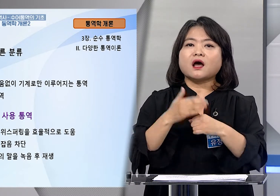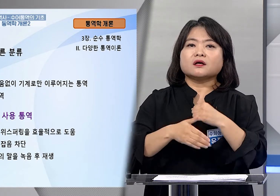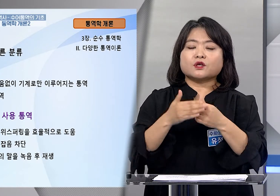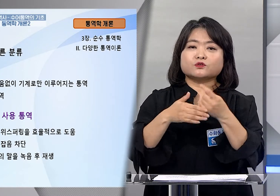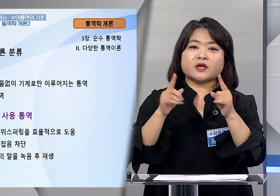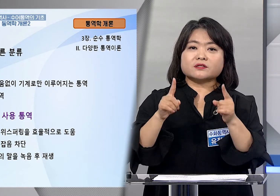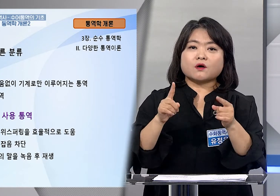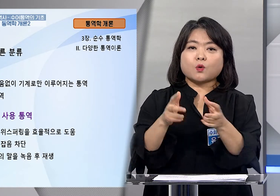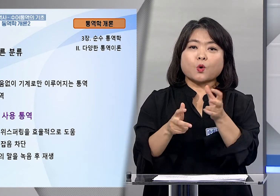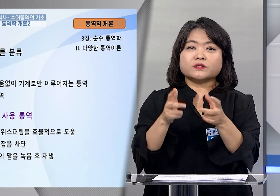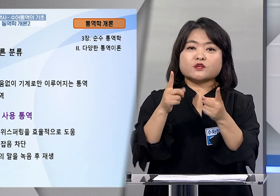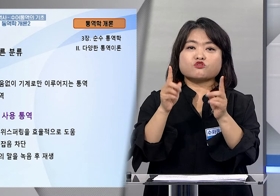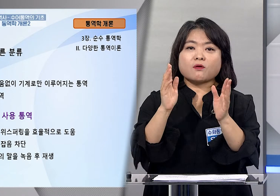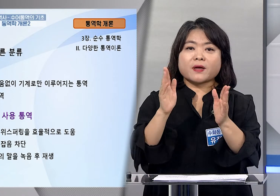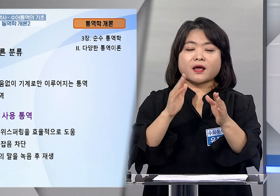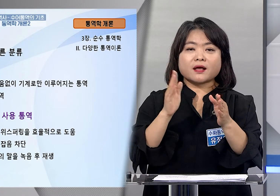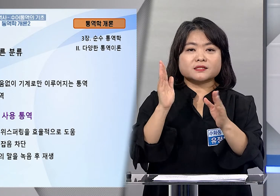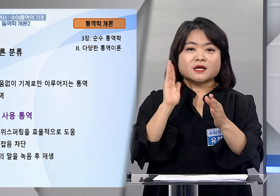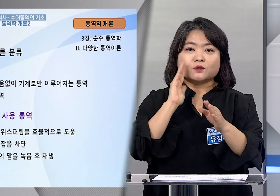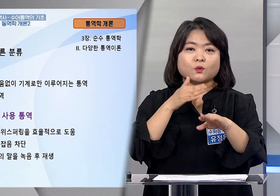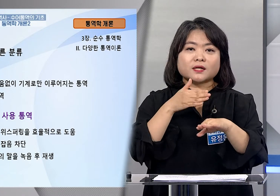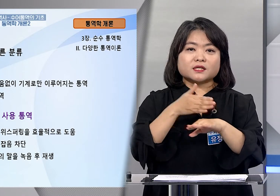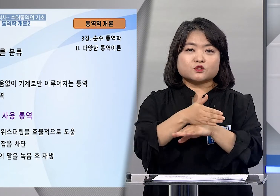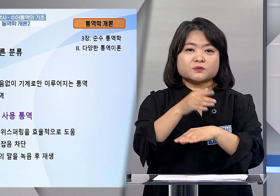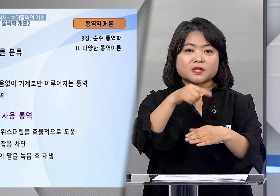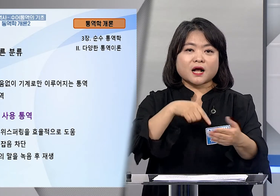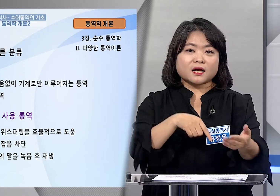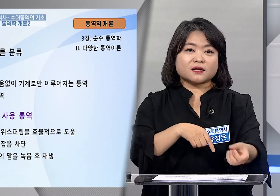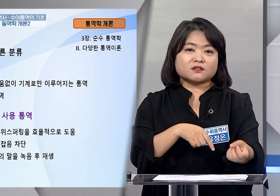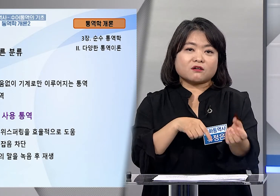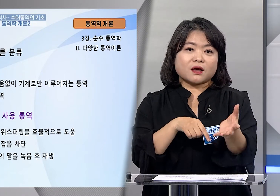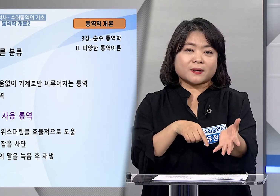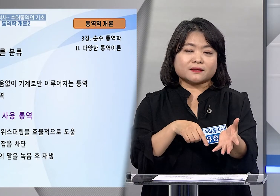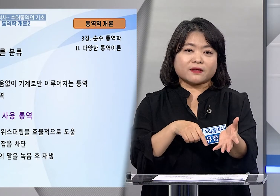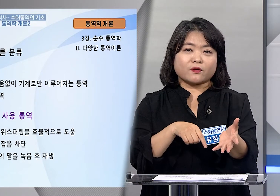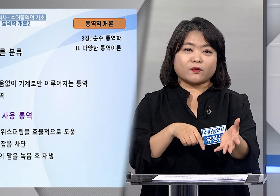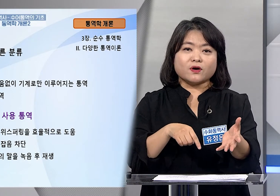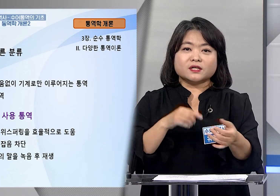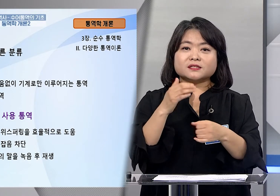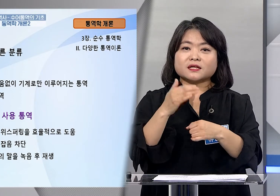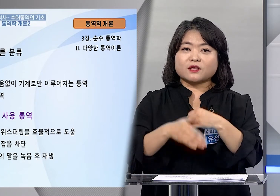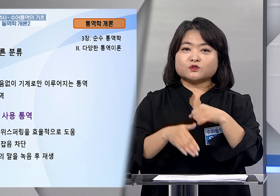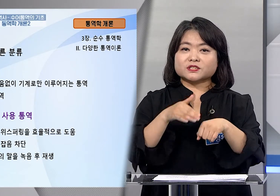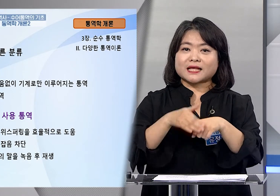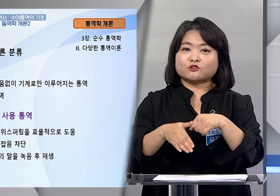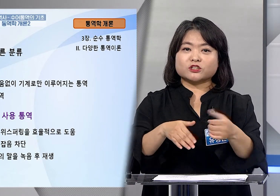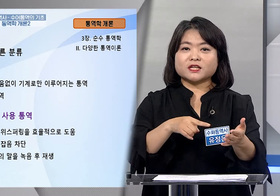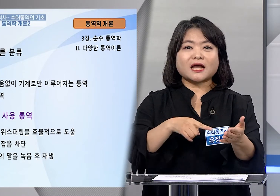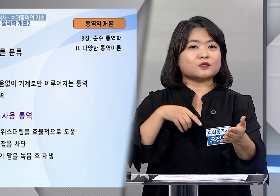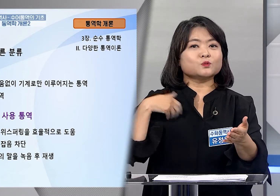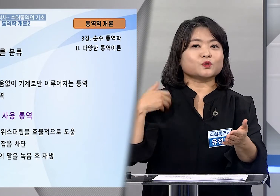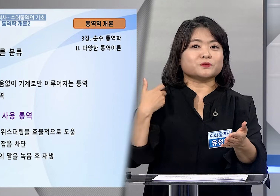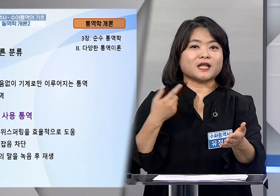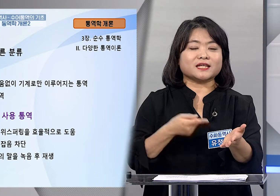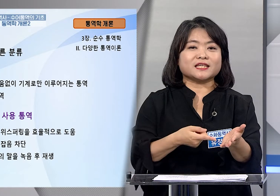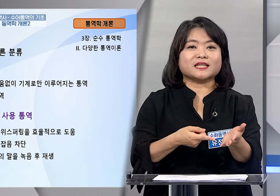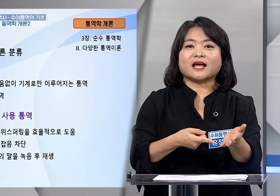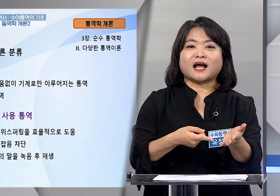대구대에서 공대 수업에 농학생이 좀 지각하길래 털어놔 봤는데요. 일단 대구식 사투리 하나도 모릅니다. 이 기계가.